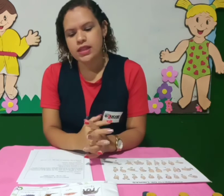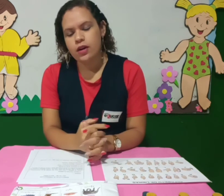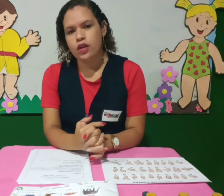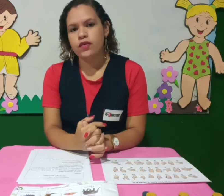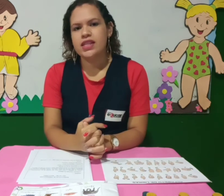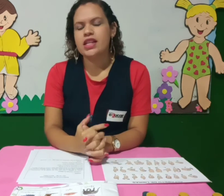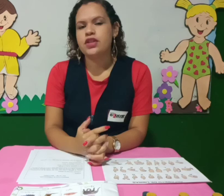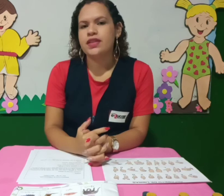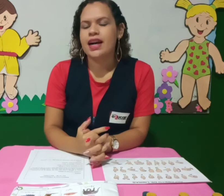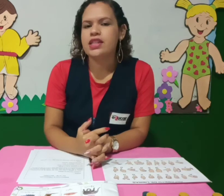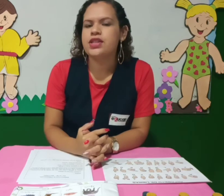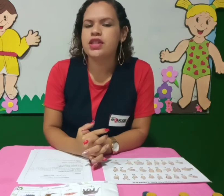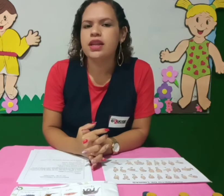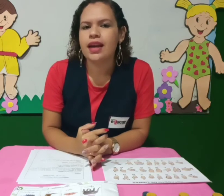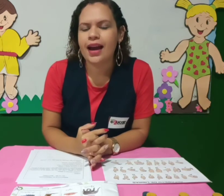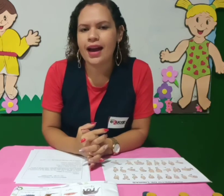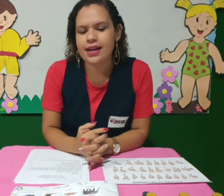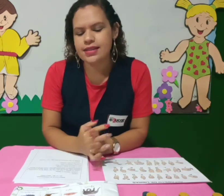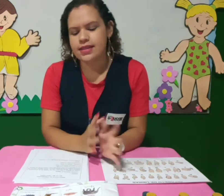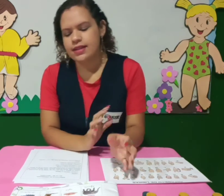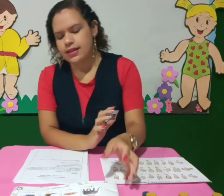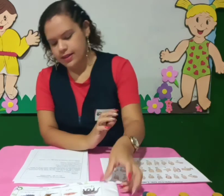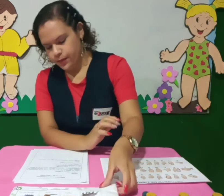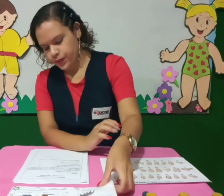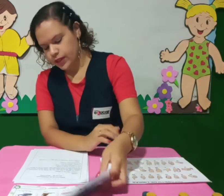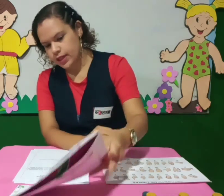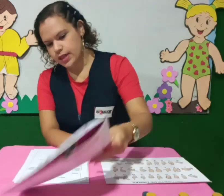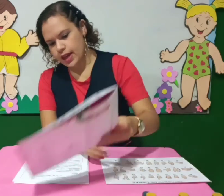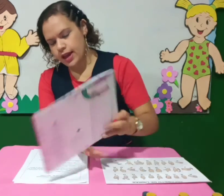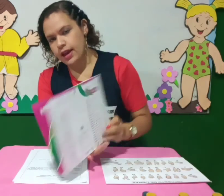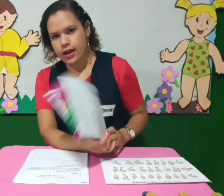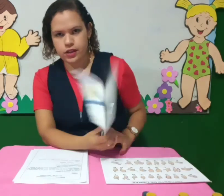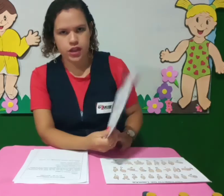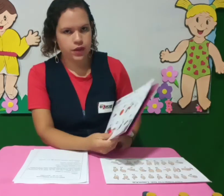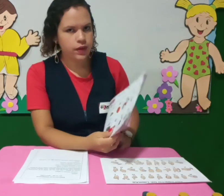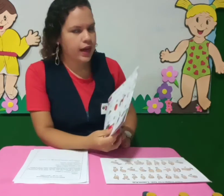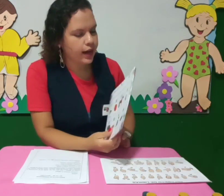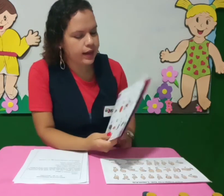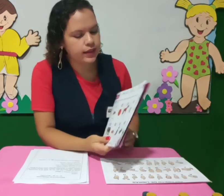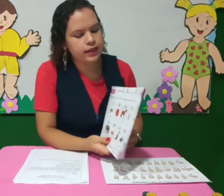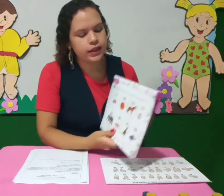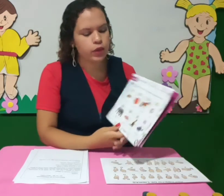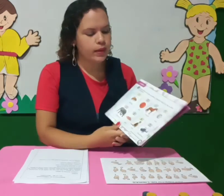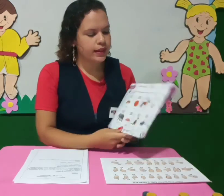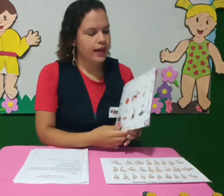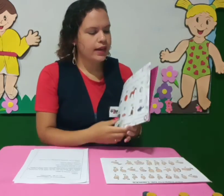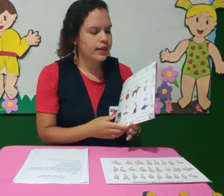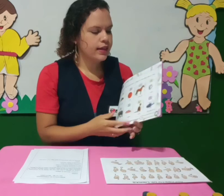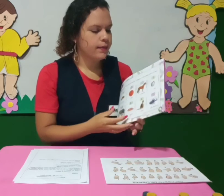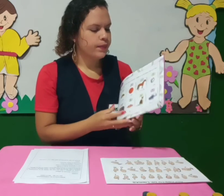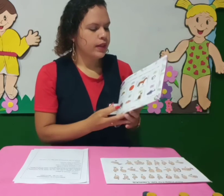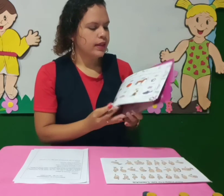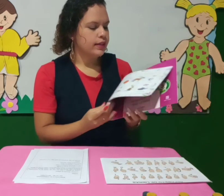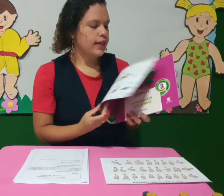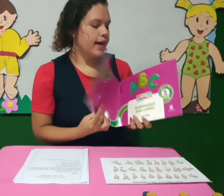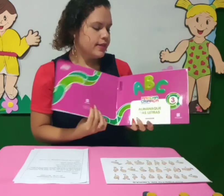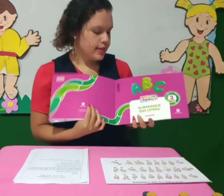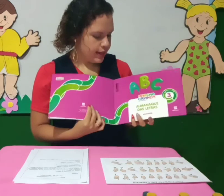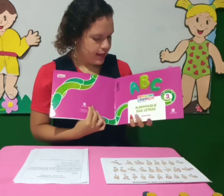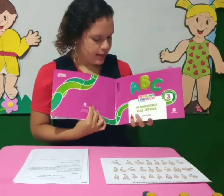agora vão fazer a atividade de casa, que é xerocada e o almanac das